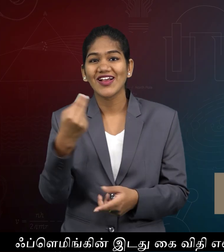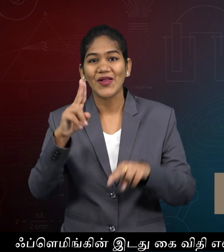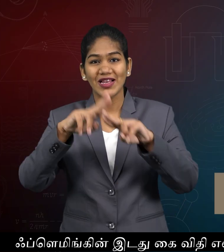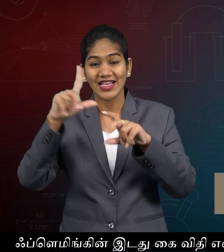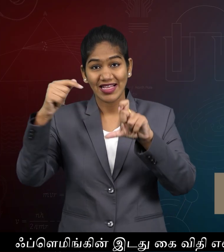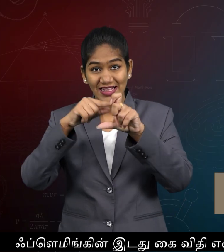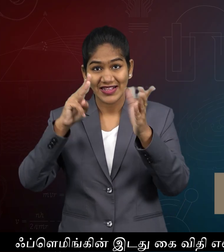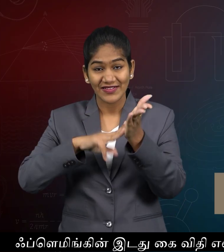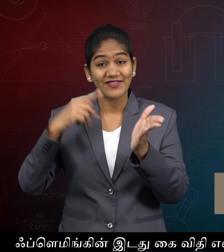விதியை பயன்படுத்தலாம்.